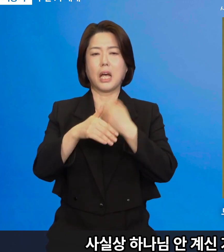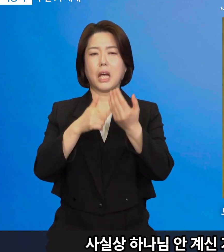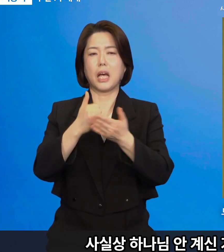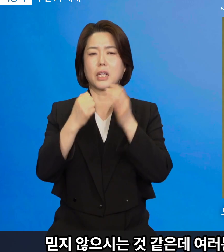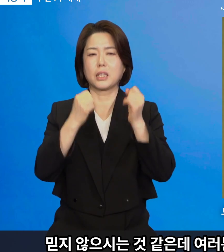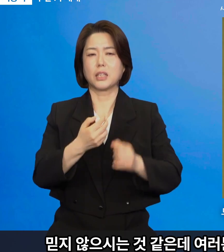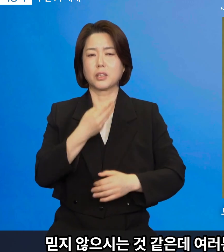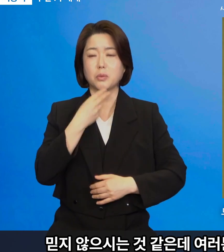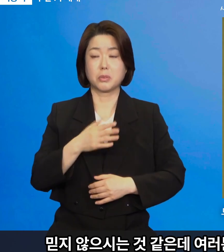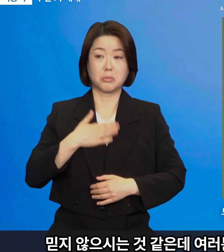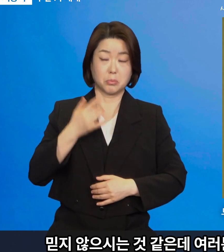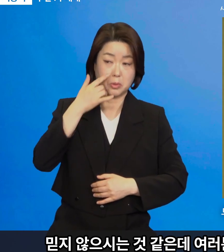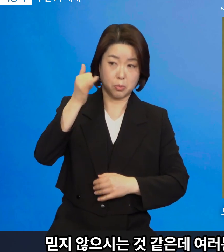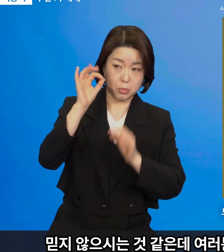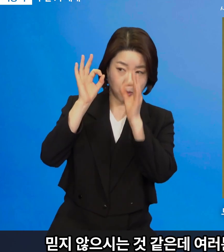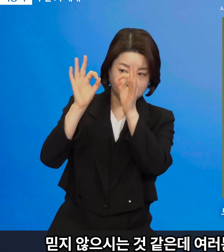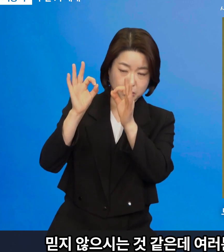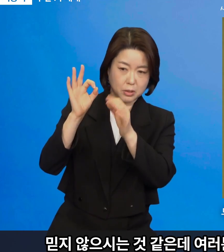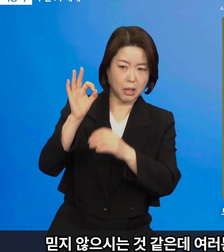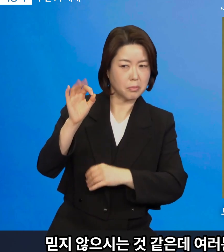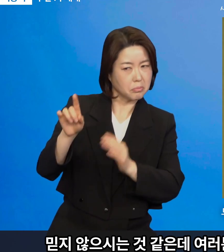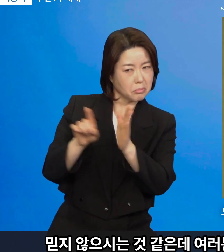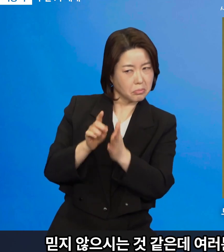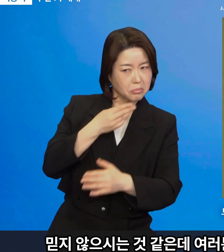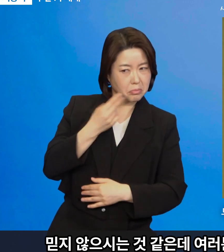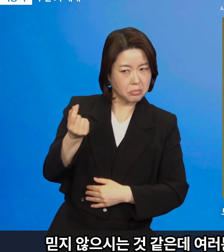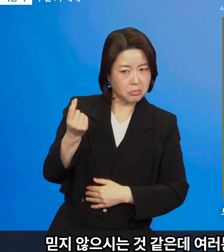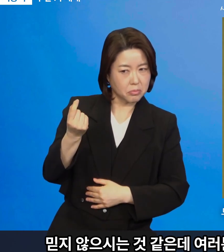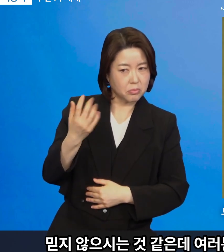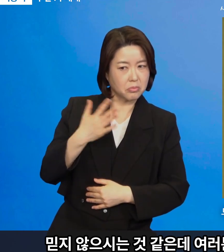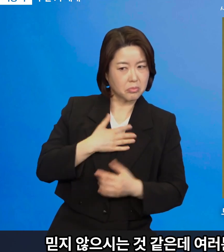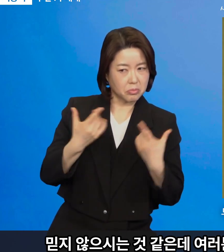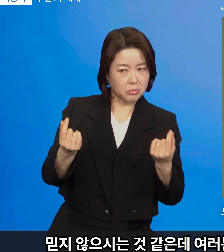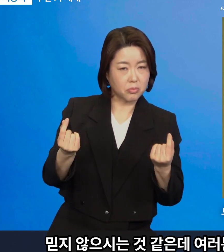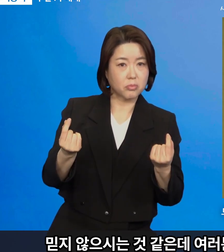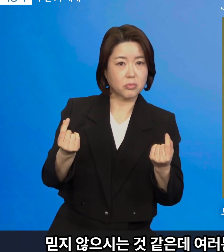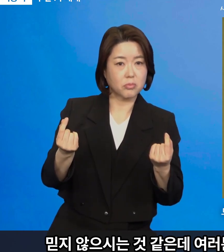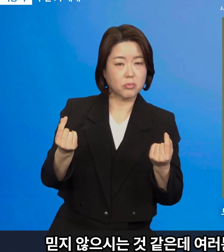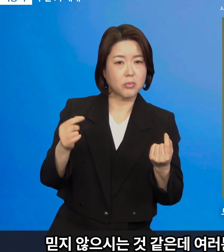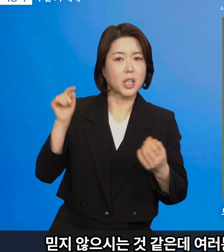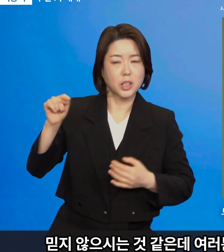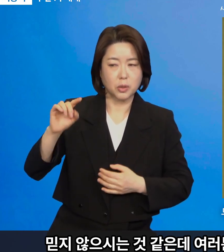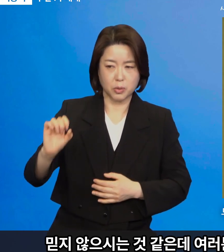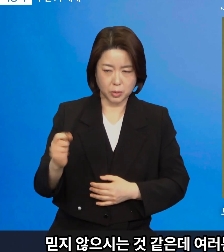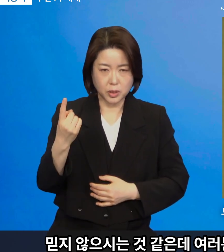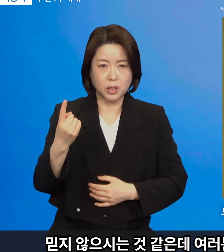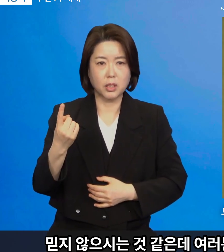보니까 믿지 않으시는 것 같은데 여러분 그것이 원인이었다는 겁니다.